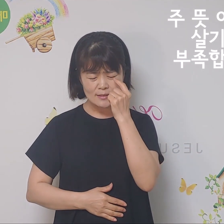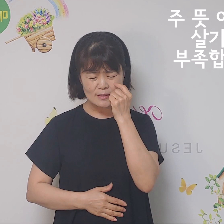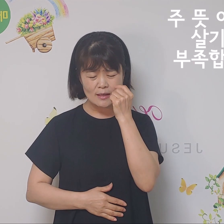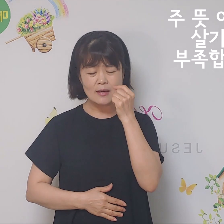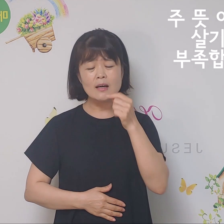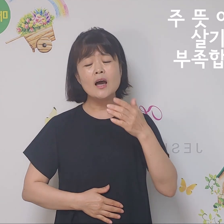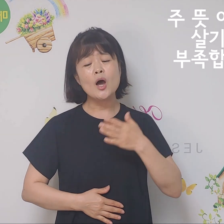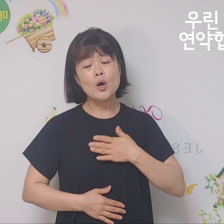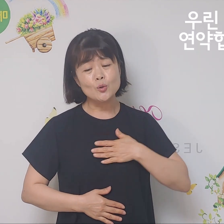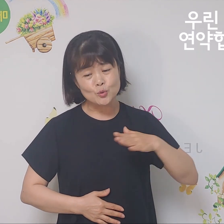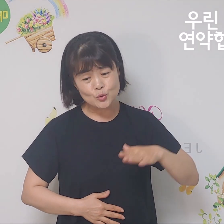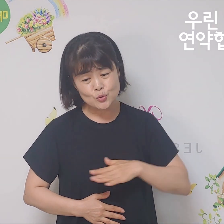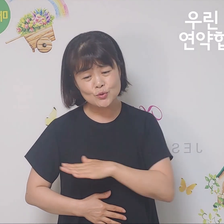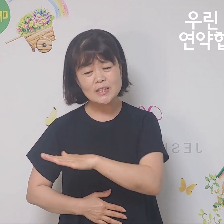부족합니다.